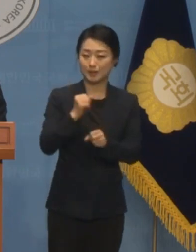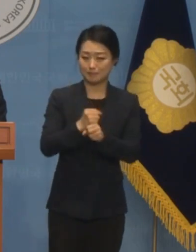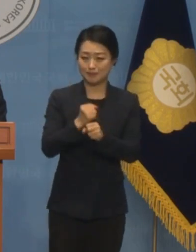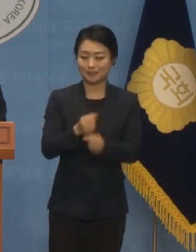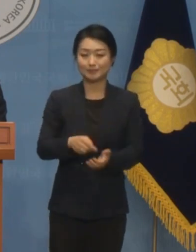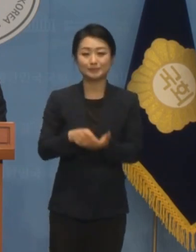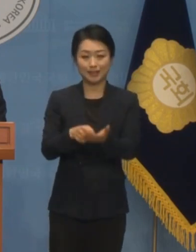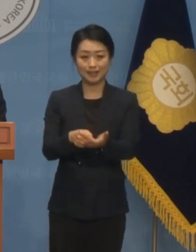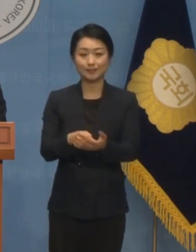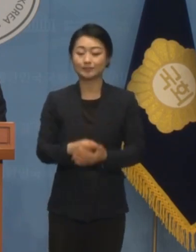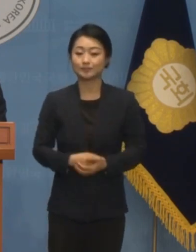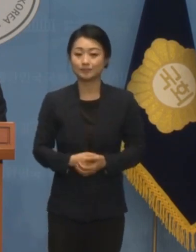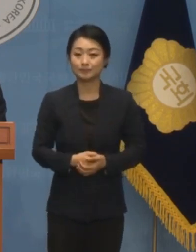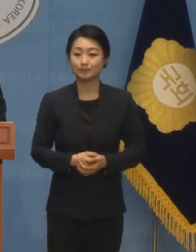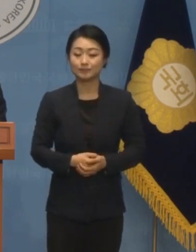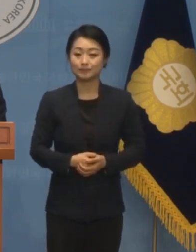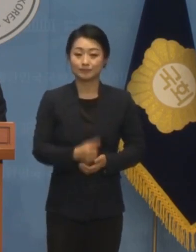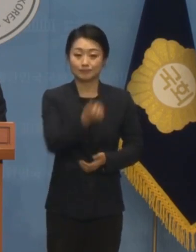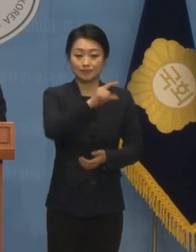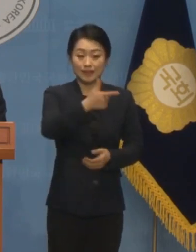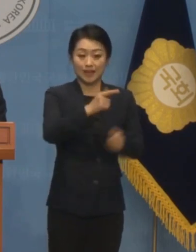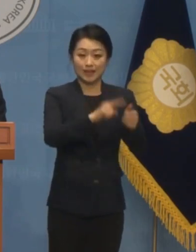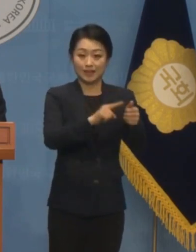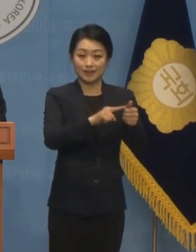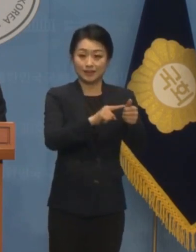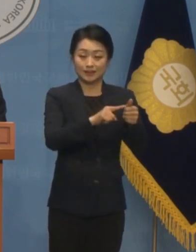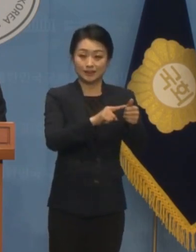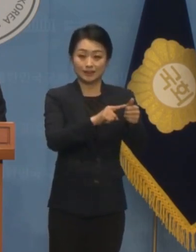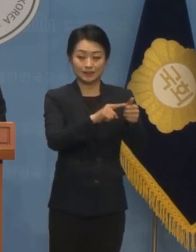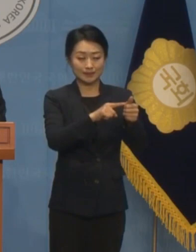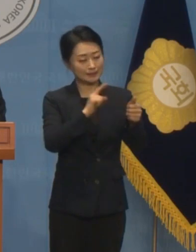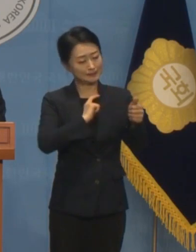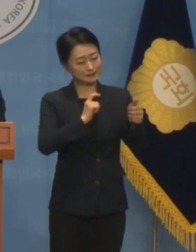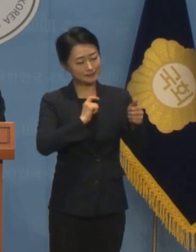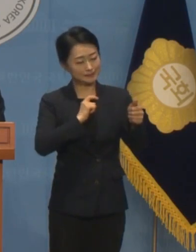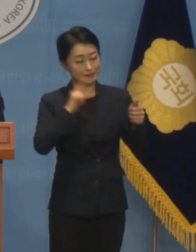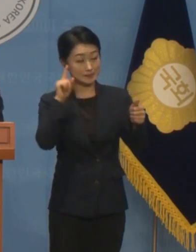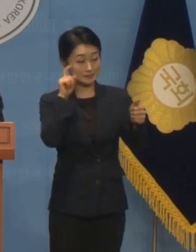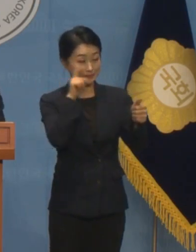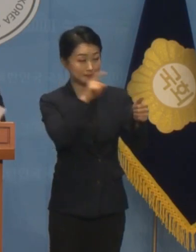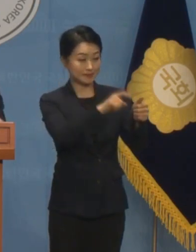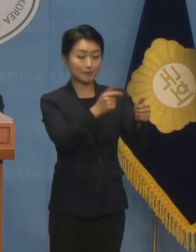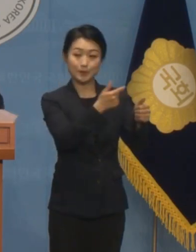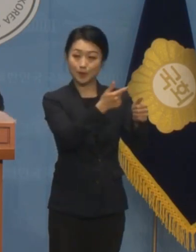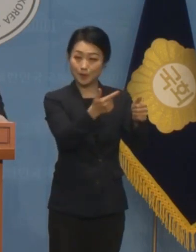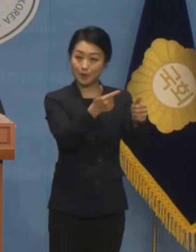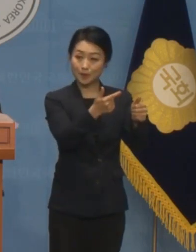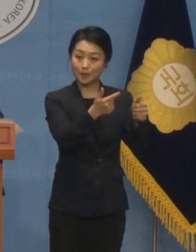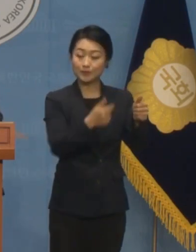것입니다. 한동훈 전 법무부 장관을 향한 의혹은 켜켜이 쌓여가고 있습니다.